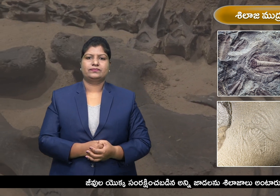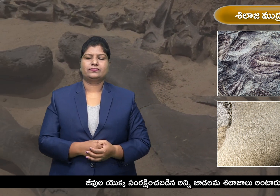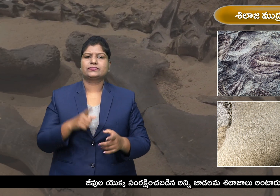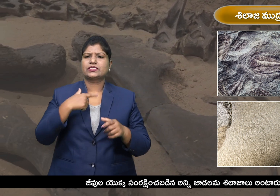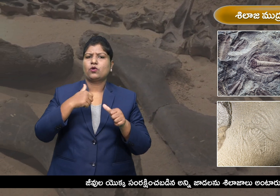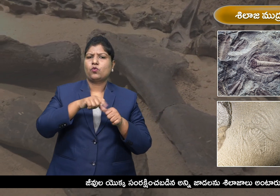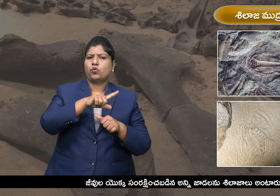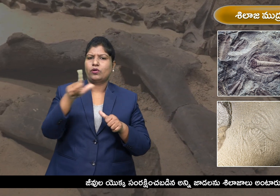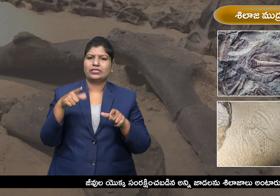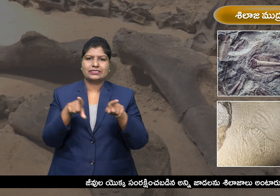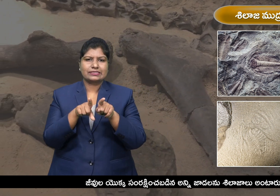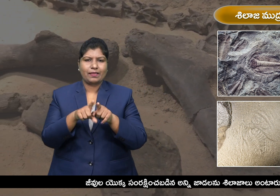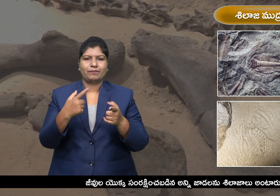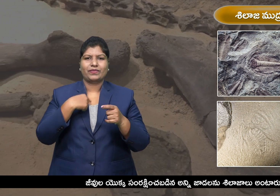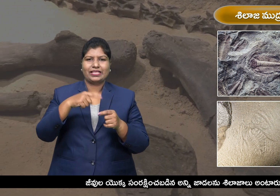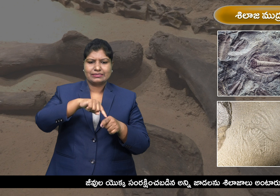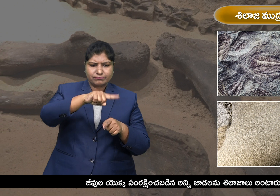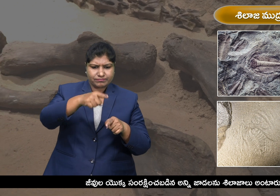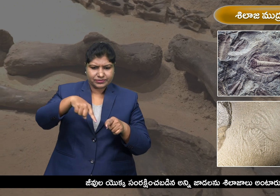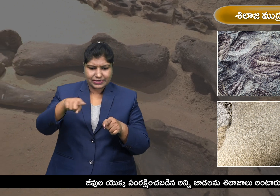జీవుల యొక్క సంరక్షించబడిన అన్ని జాడలను